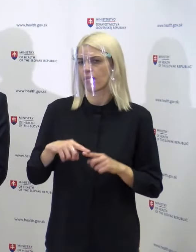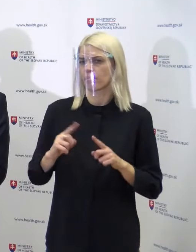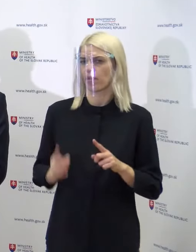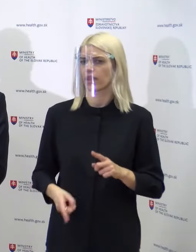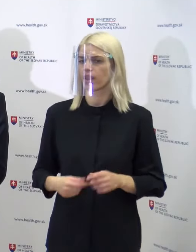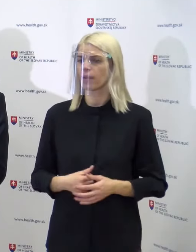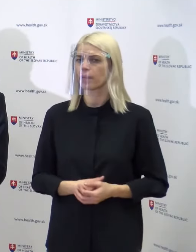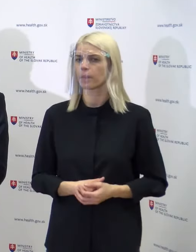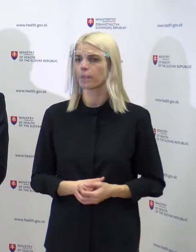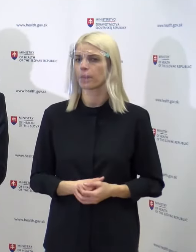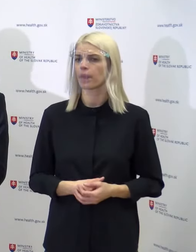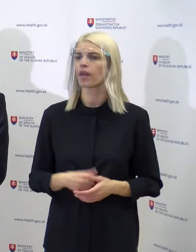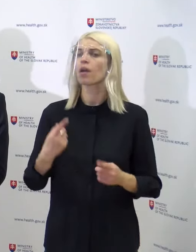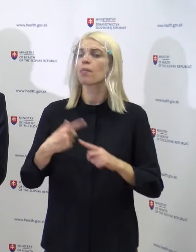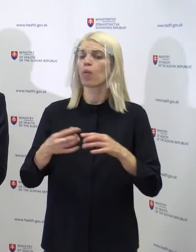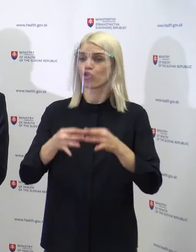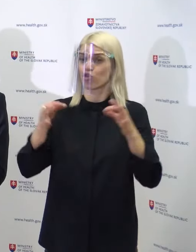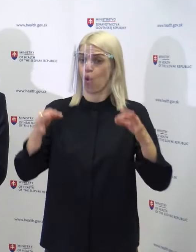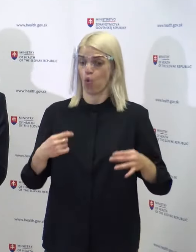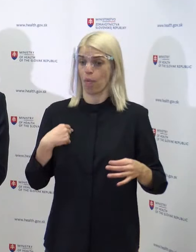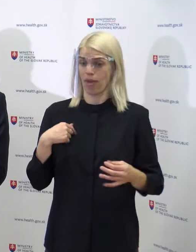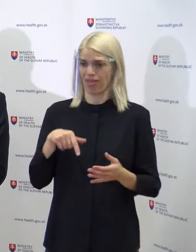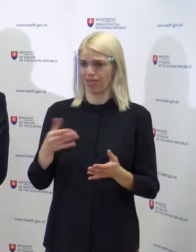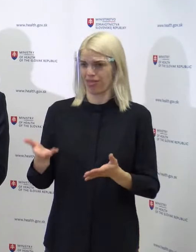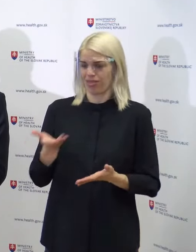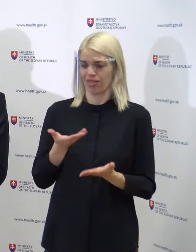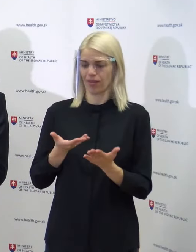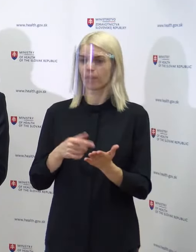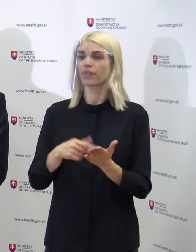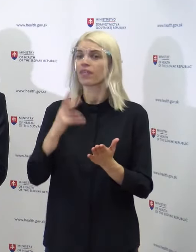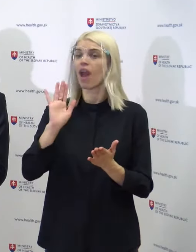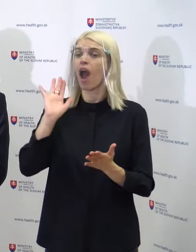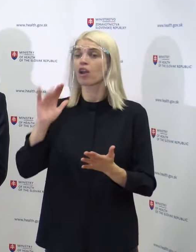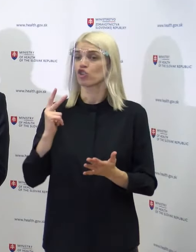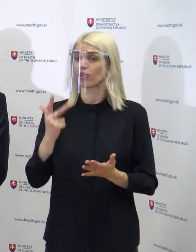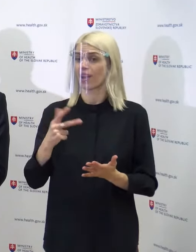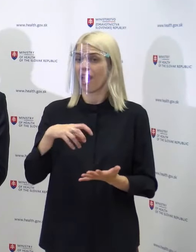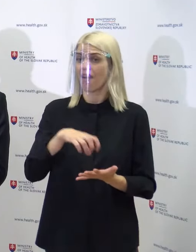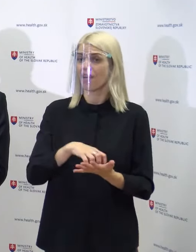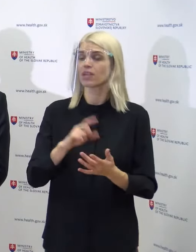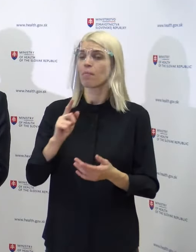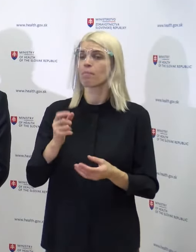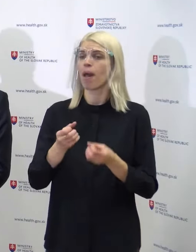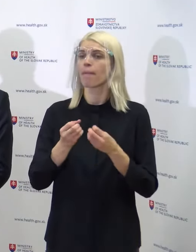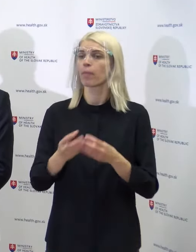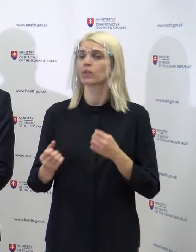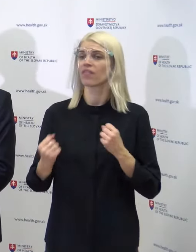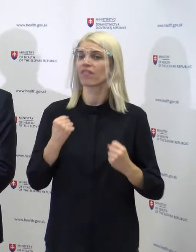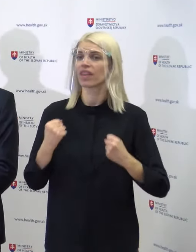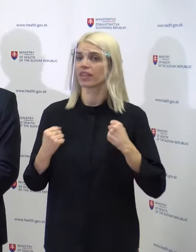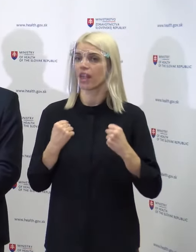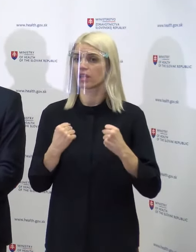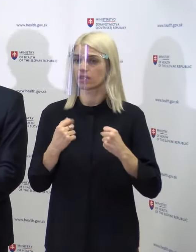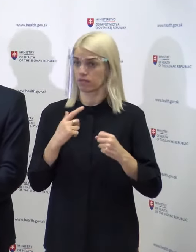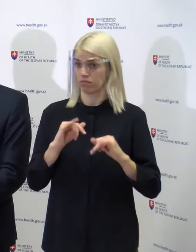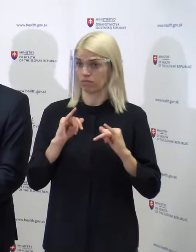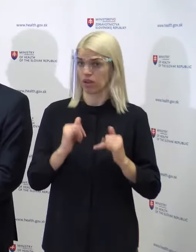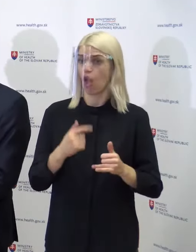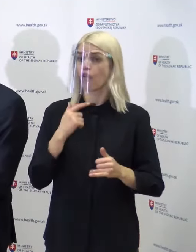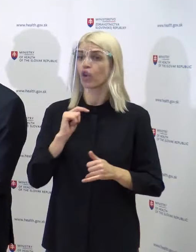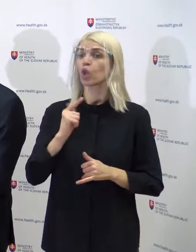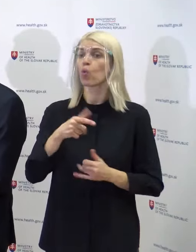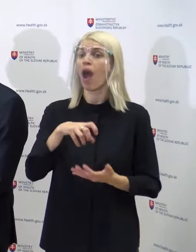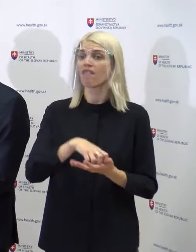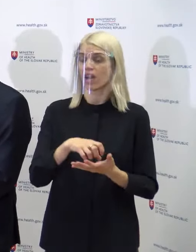máme my tých dokumentov, my máme napríklad tých dokumentov, že až v tretej fáze by mal byť spustené fitness. Viem, že to tak teda je, že druhé sa s